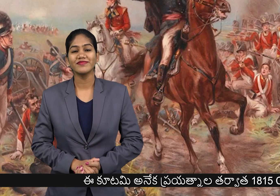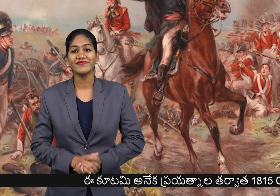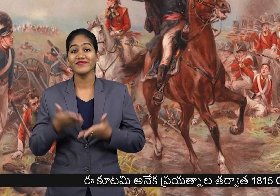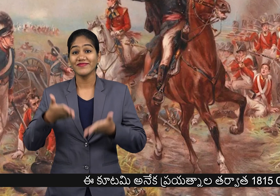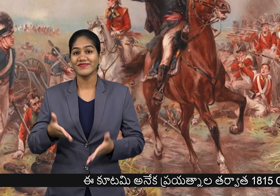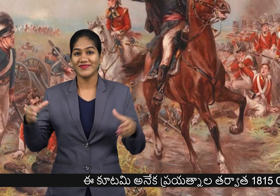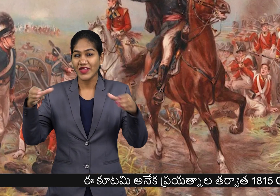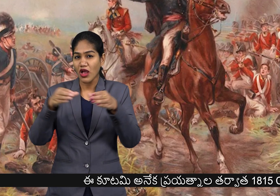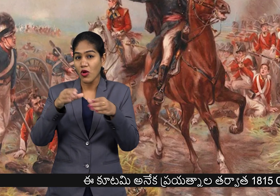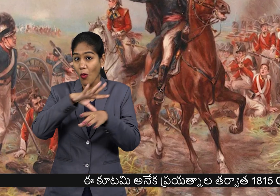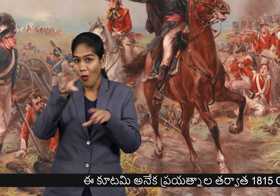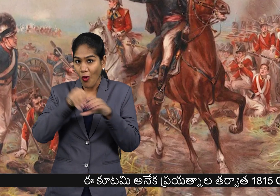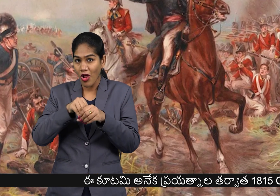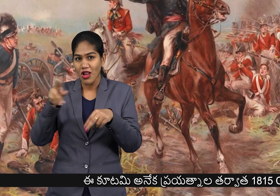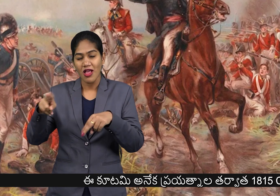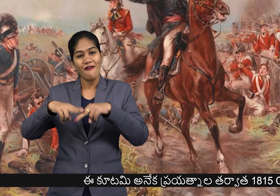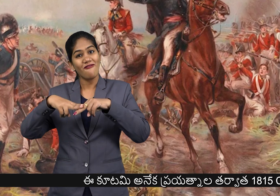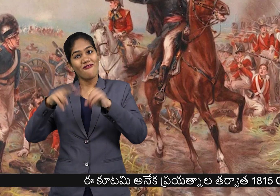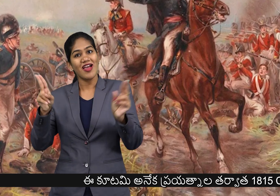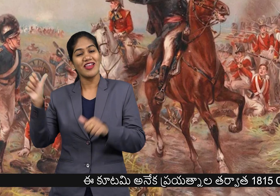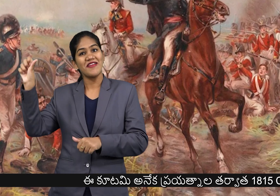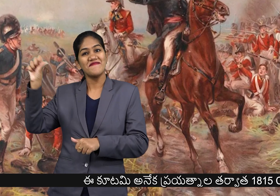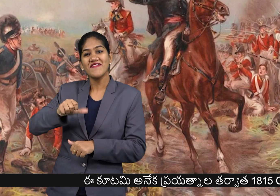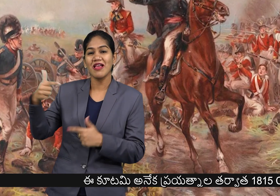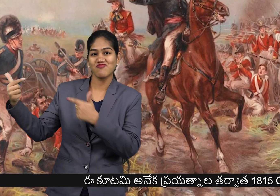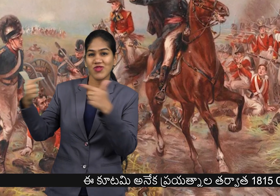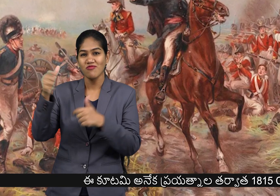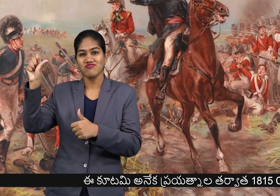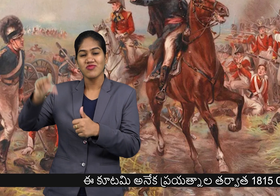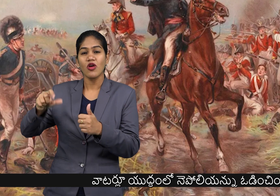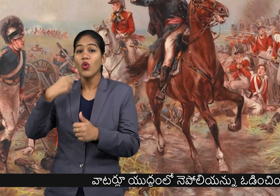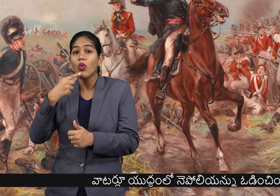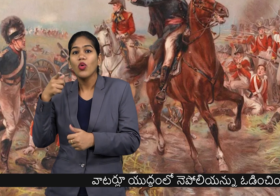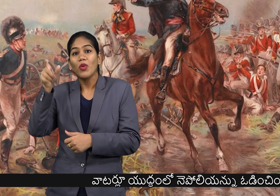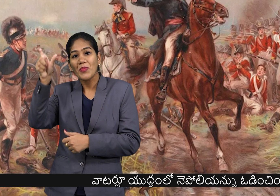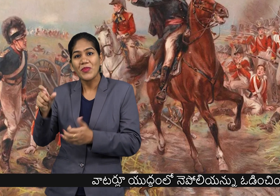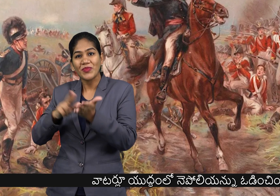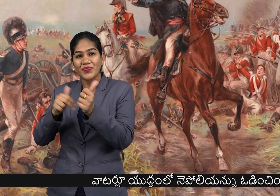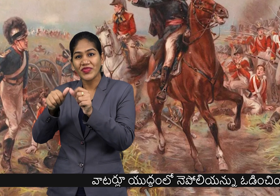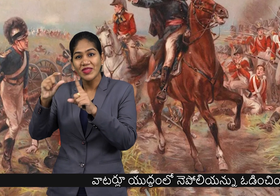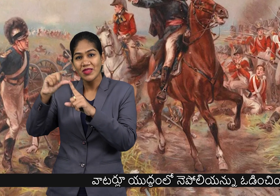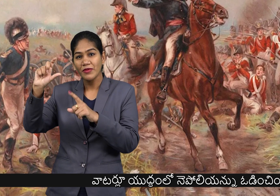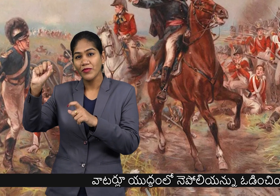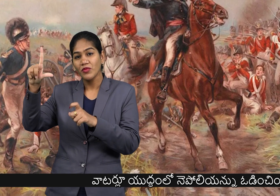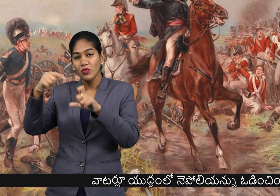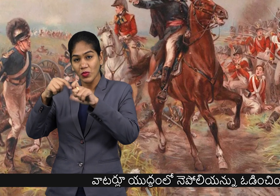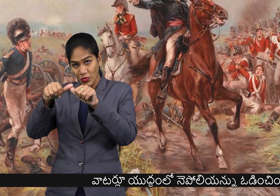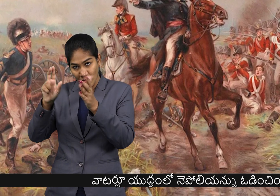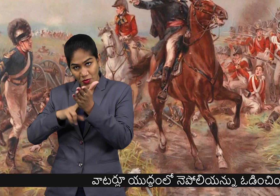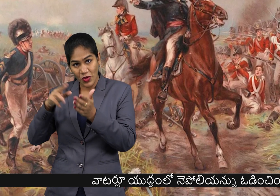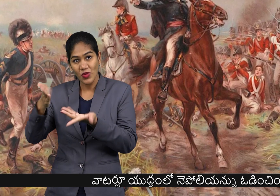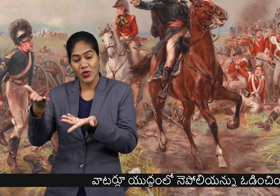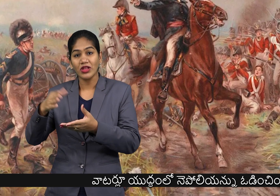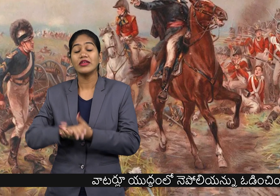ఈ కూటమి అనేక ప్రయత్నాల తర్వాత 1815 సిఈలో వాటర్లూ యుద్ధంలో నెపోలియన్ను